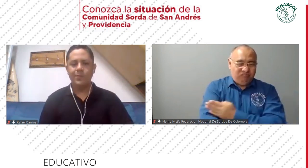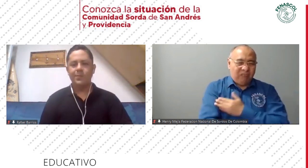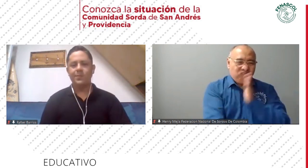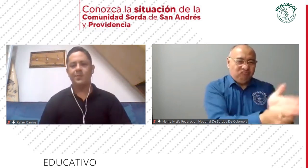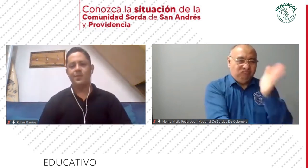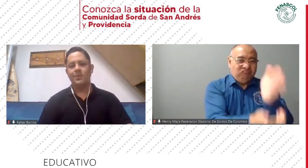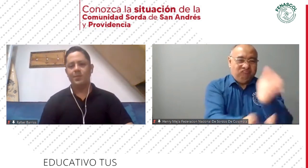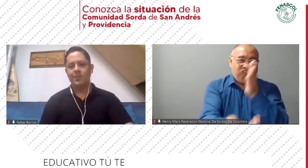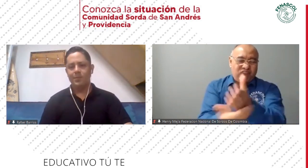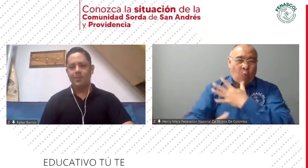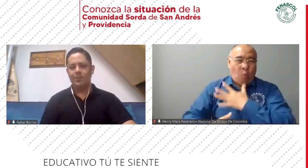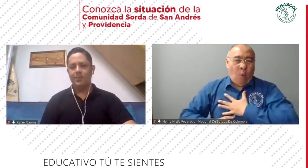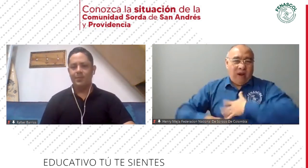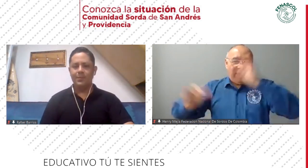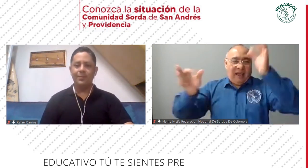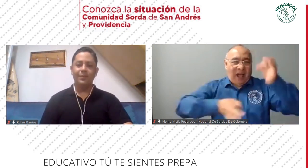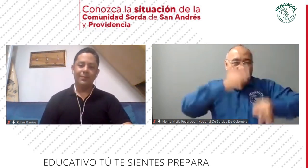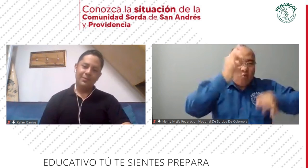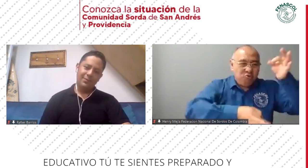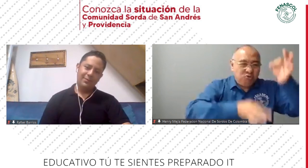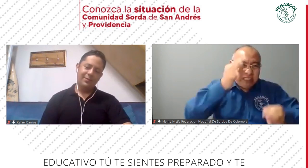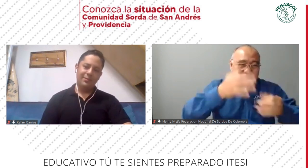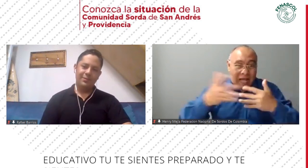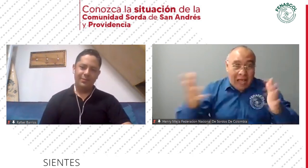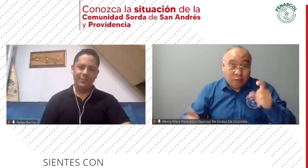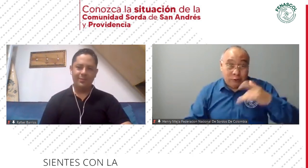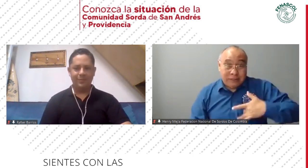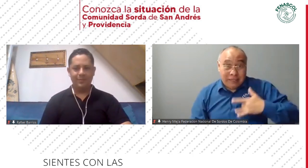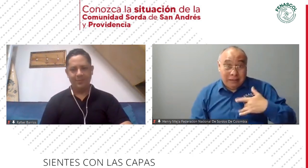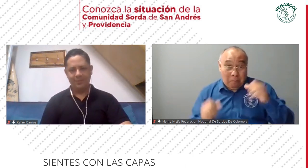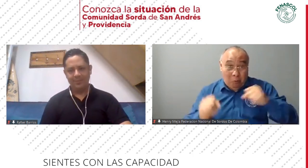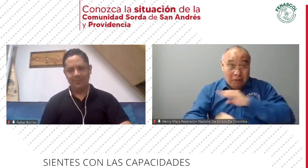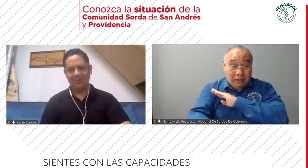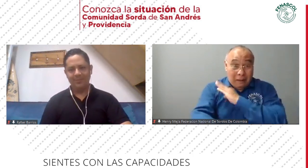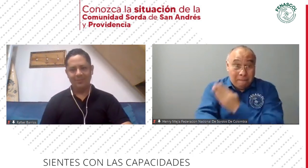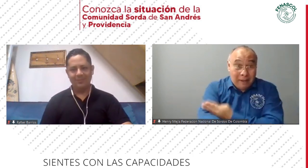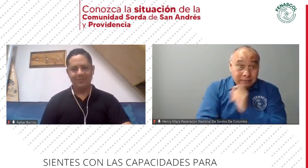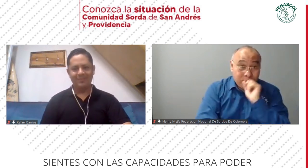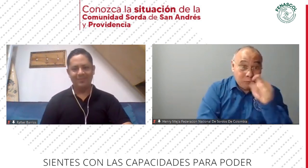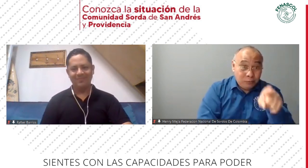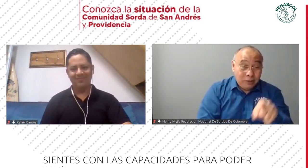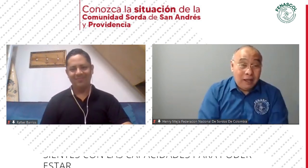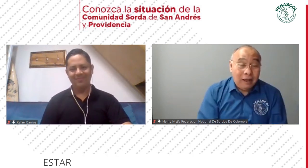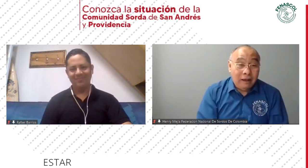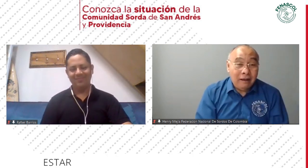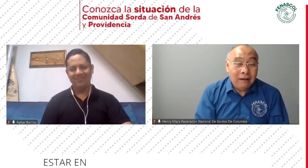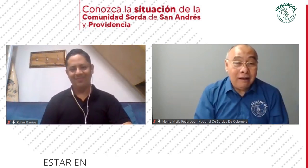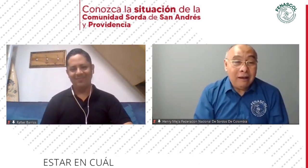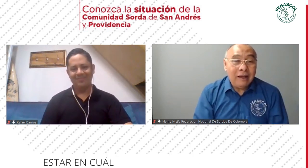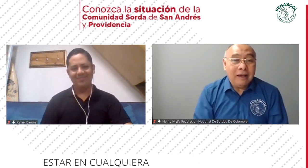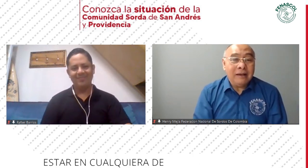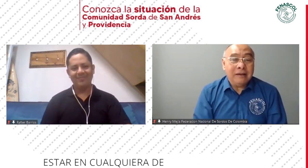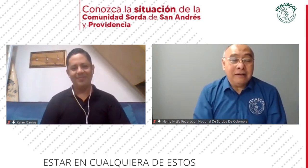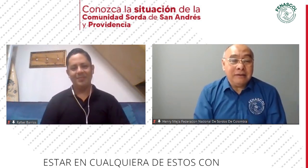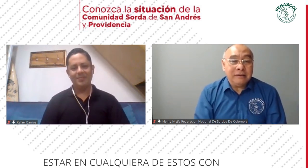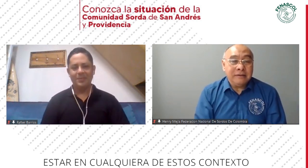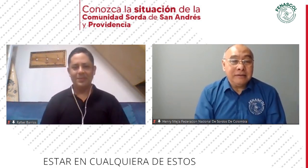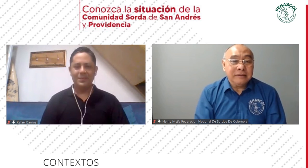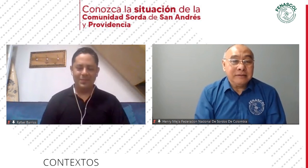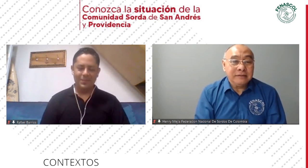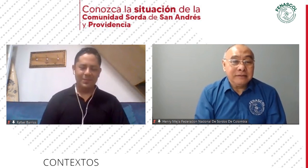tú te sientes preparado y te sientes con las capacidades para poder estar en cualquiera de estos